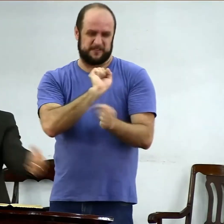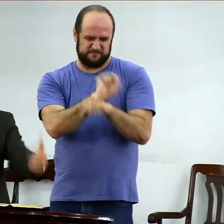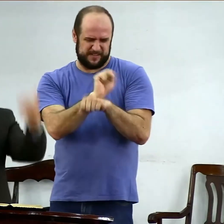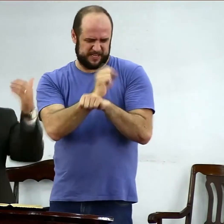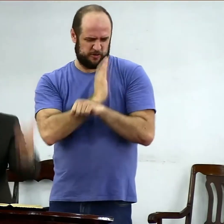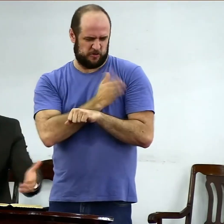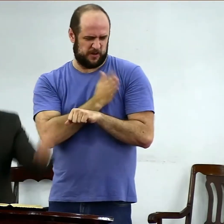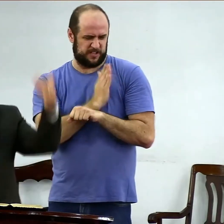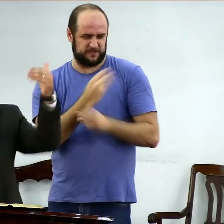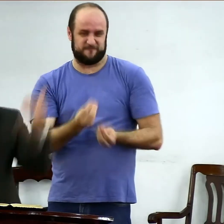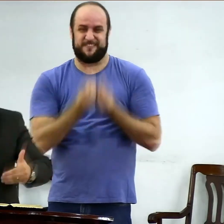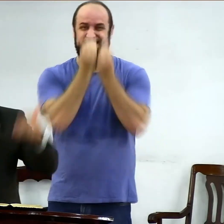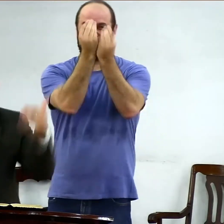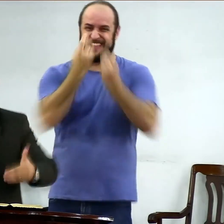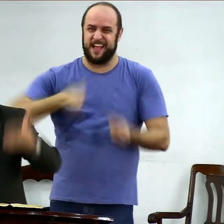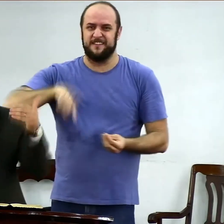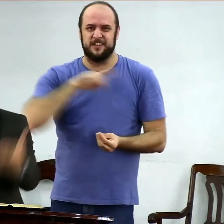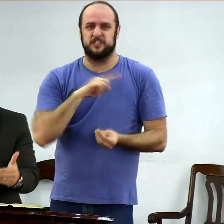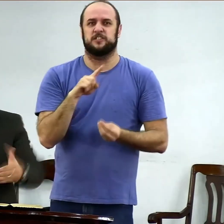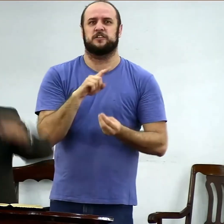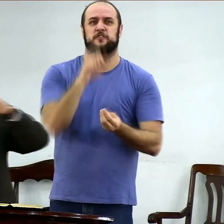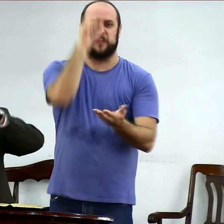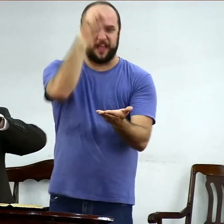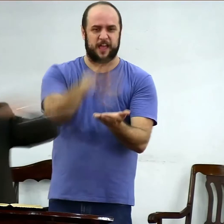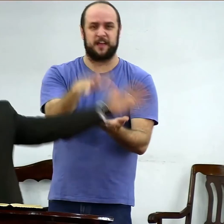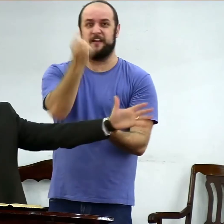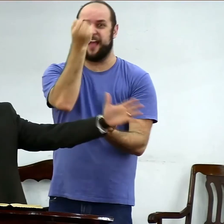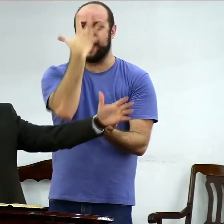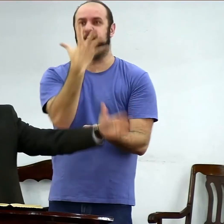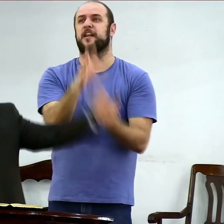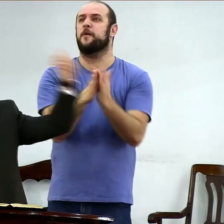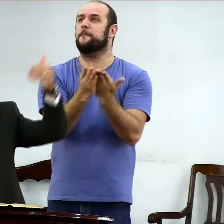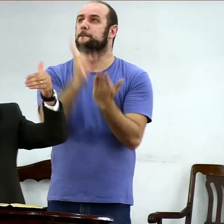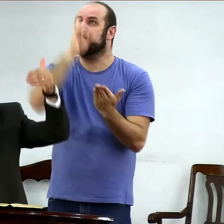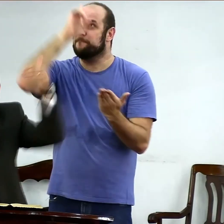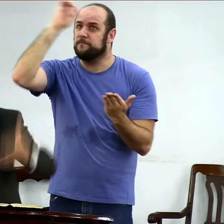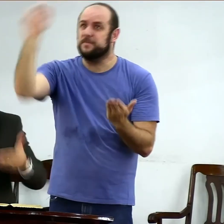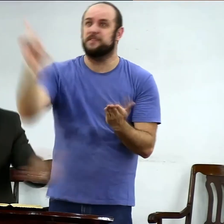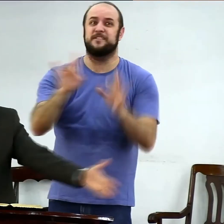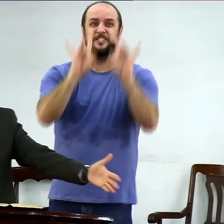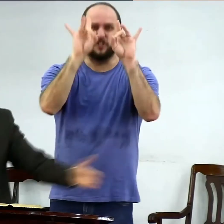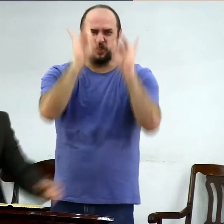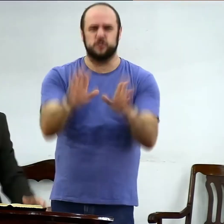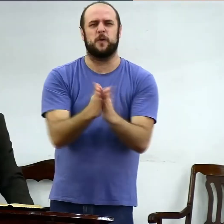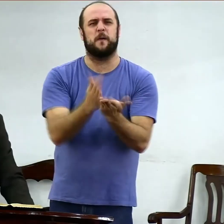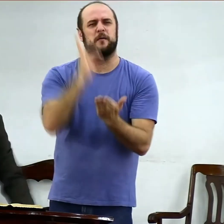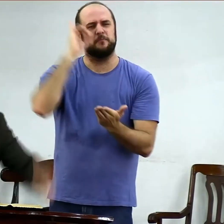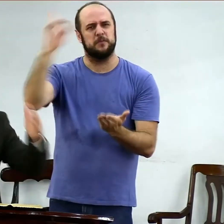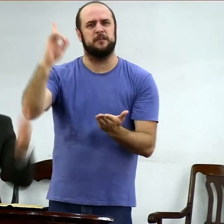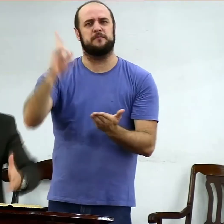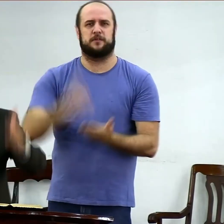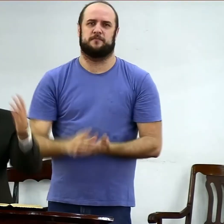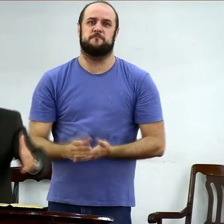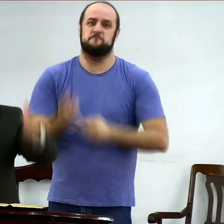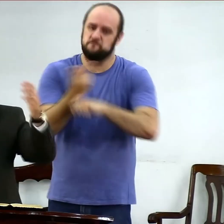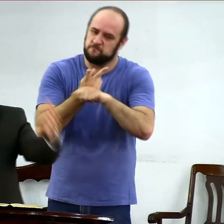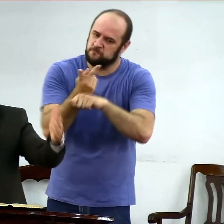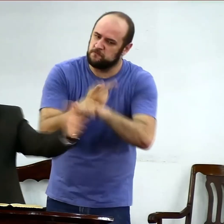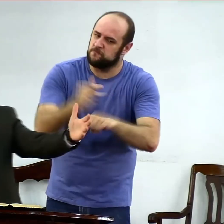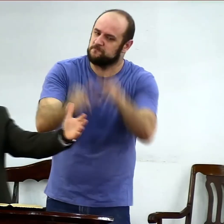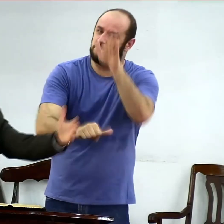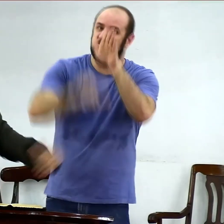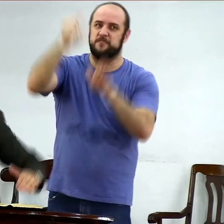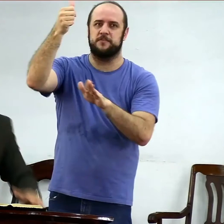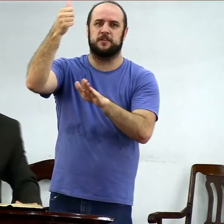meu coração, e esse conhecimento está revelado na Escritura, em nenhum outro lugar a não ser na Escritura. Buscai, pois, em